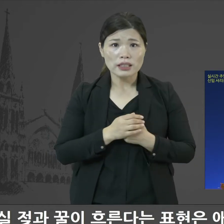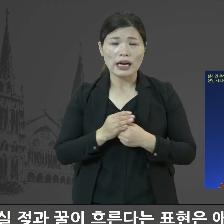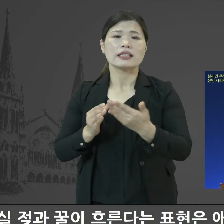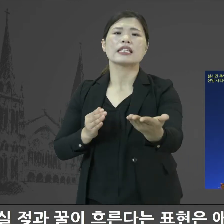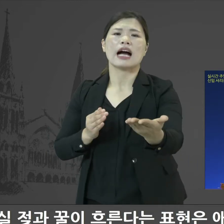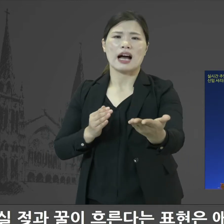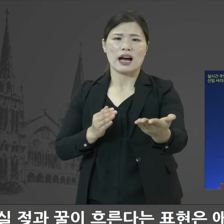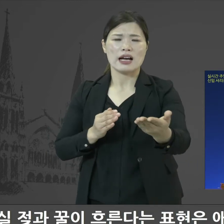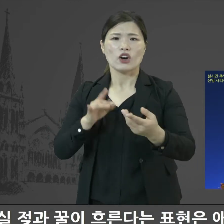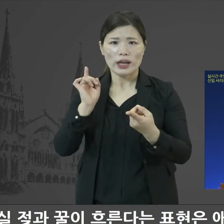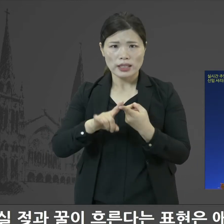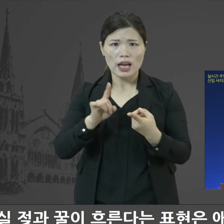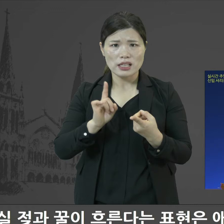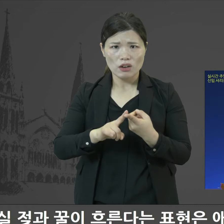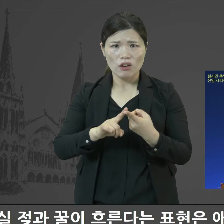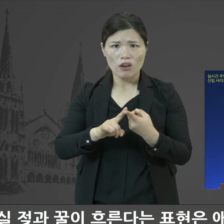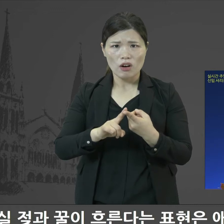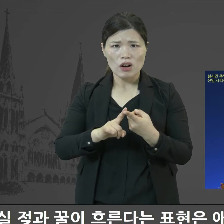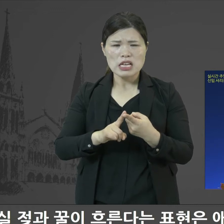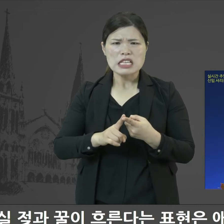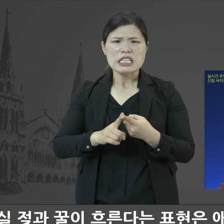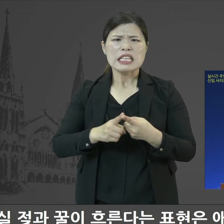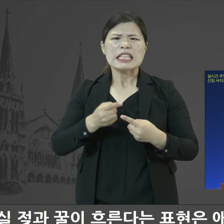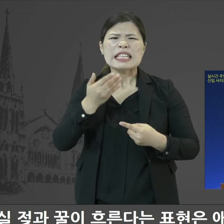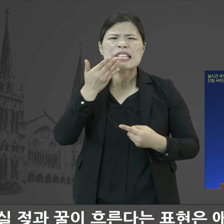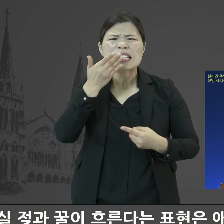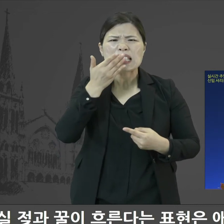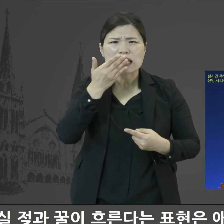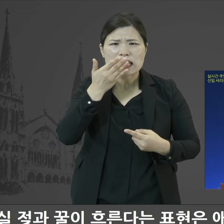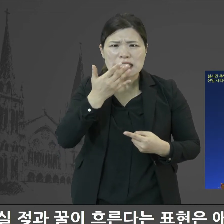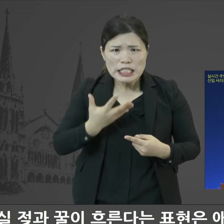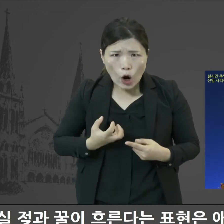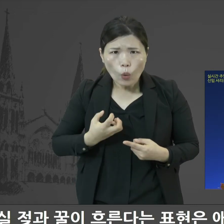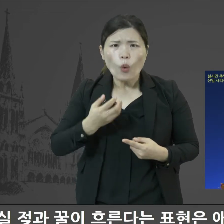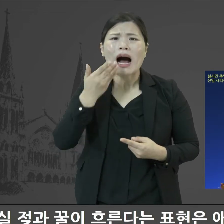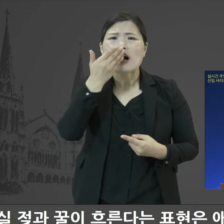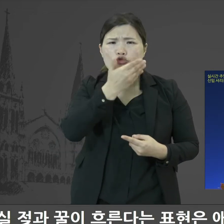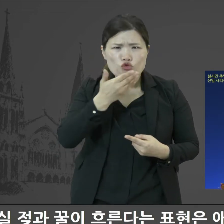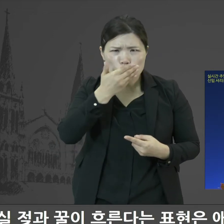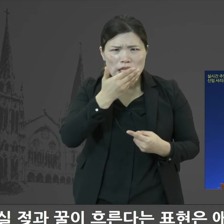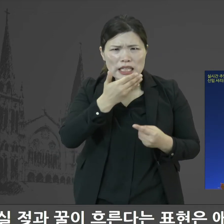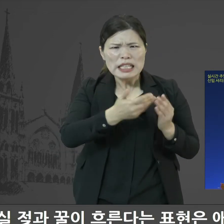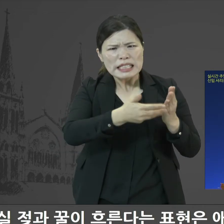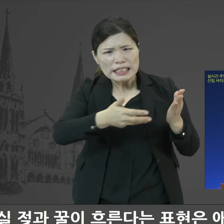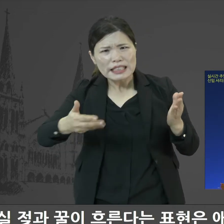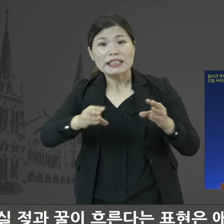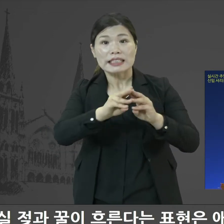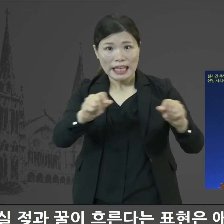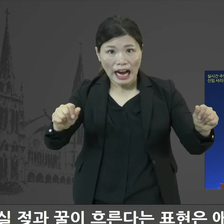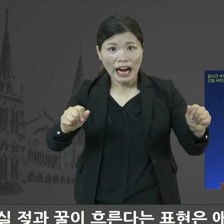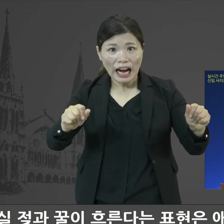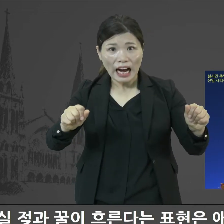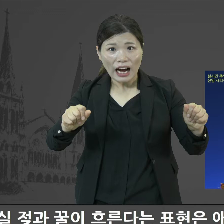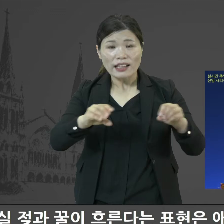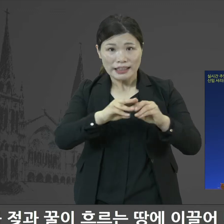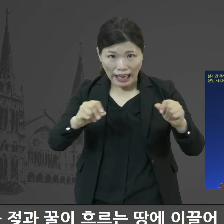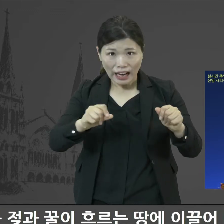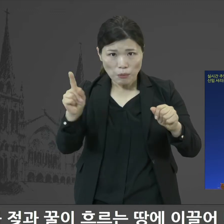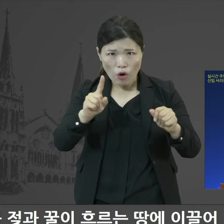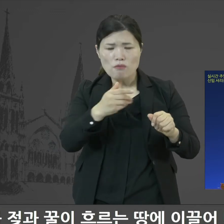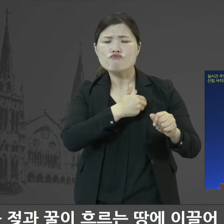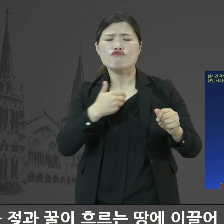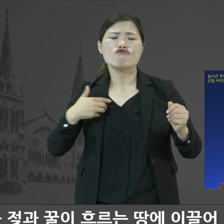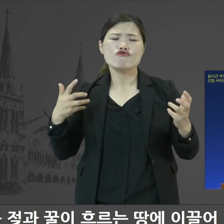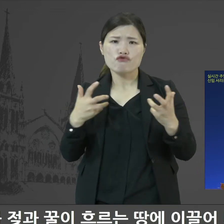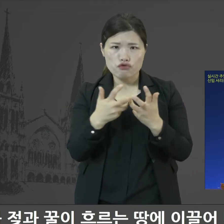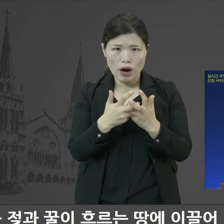이끌어내서 광야에서 죽게 한 그 일이 어찌 작은 길이기에 오히려 스스로 우리 왕이 되려느냐, 이렇게 표현을 하거든요.